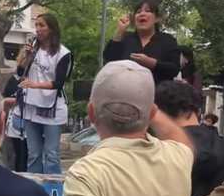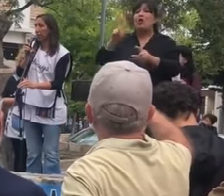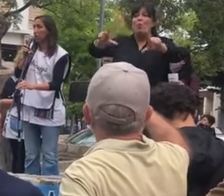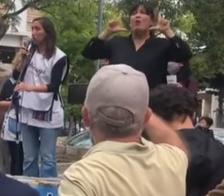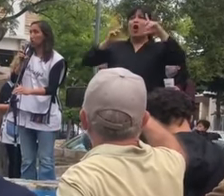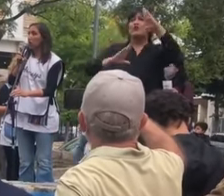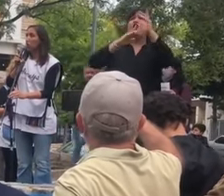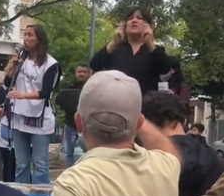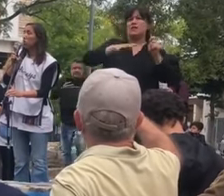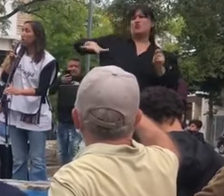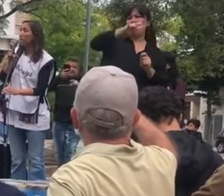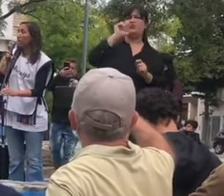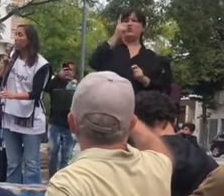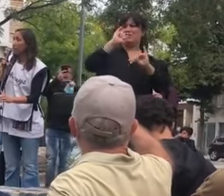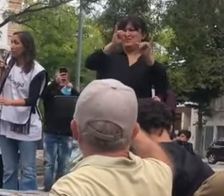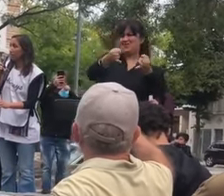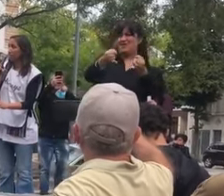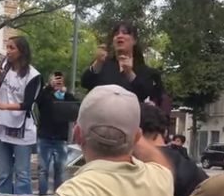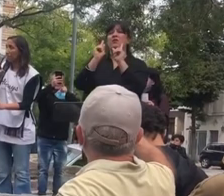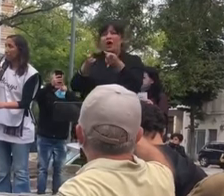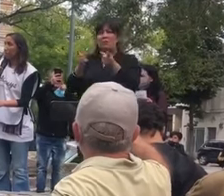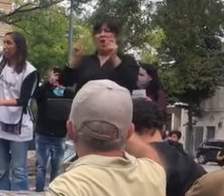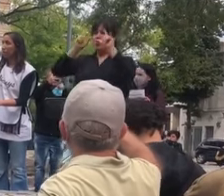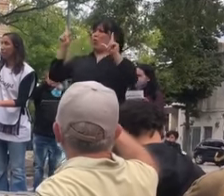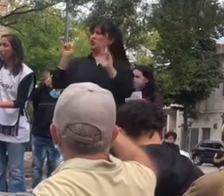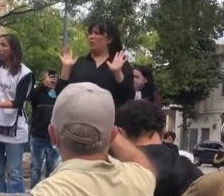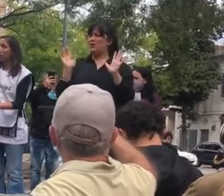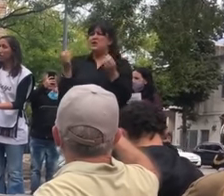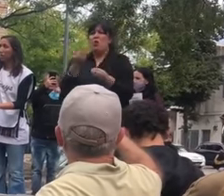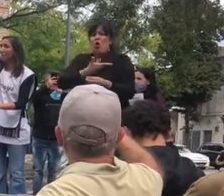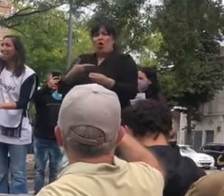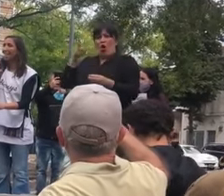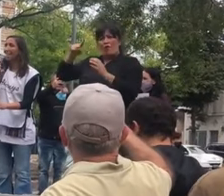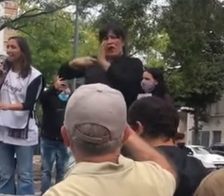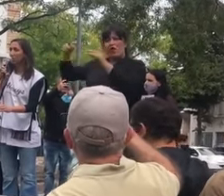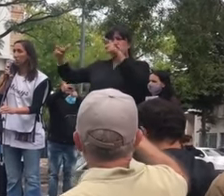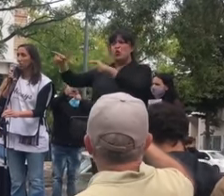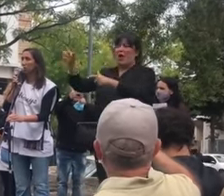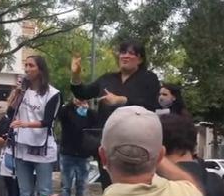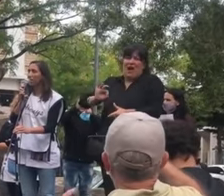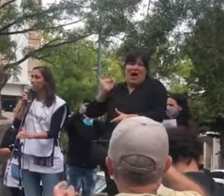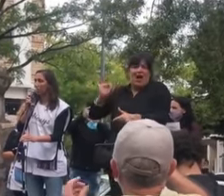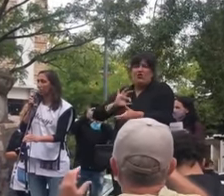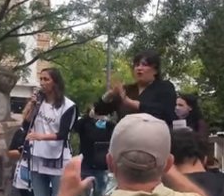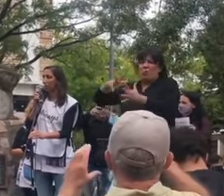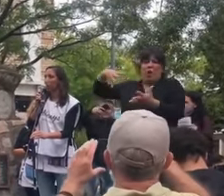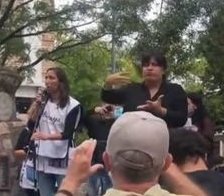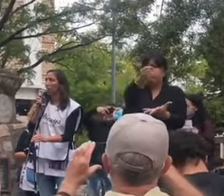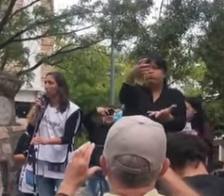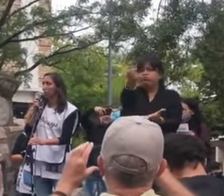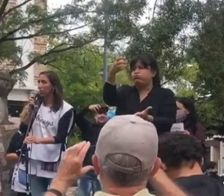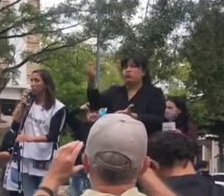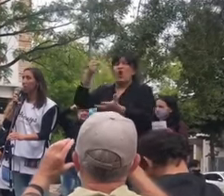de defender este palacio. No nos sorprende además, porque este gobierno viene hace años vaciando